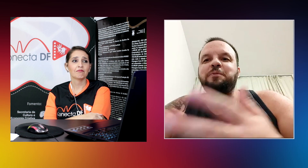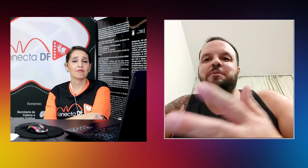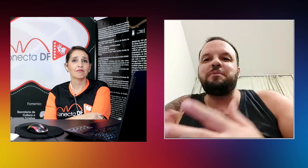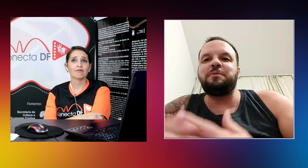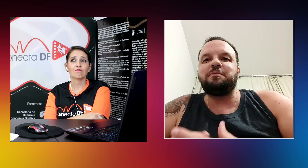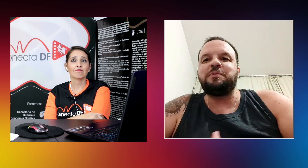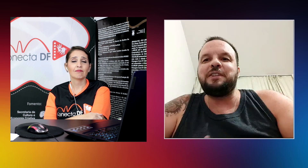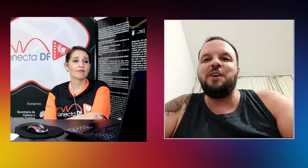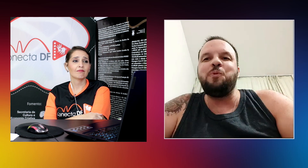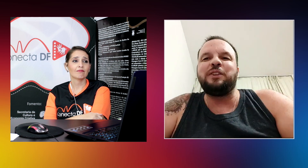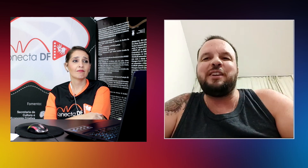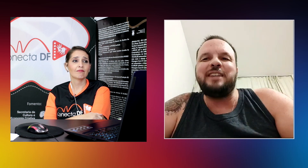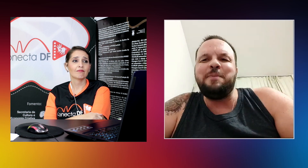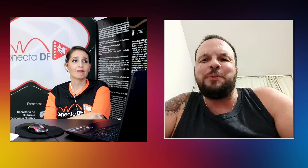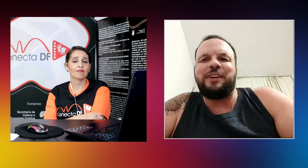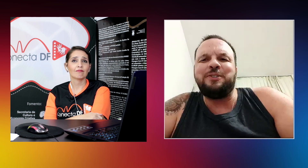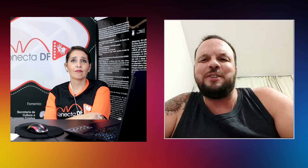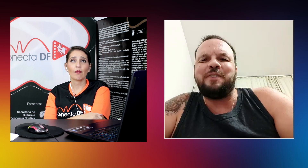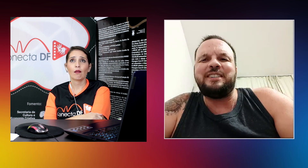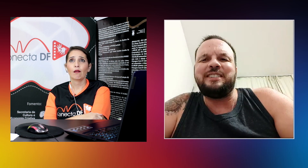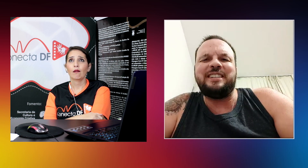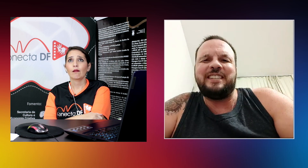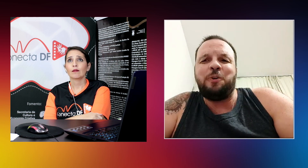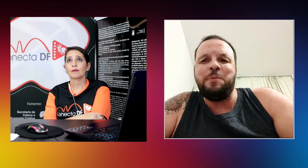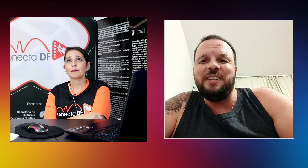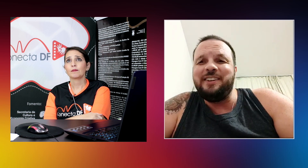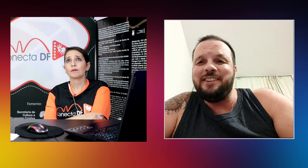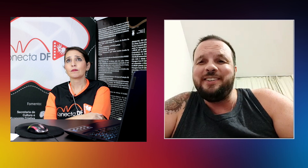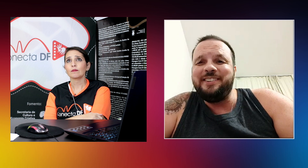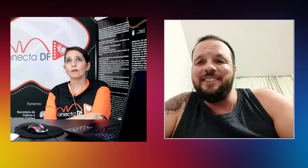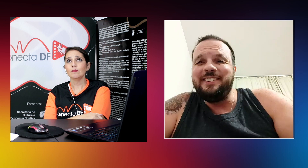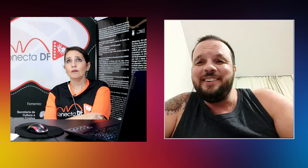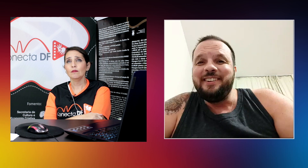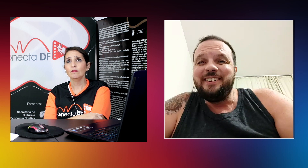não... Você tem algum outro exemplo que usa fazer sem ser na comida?